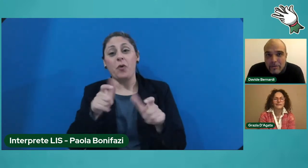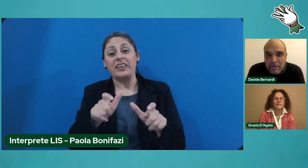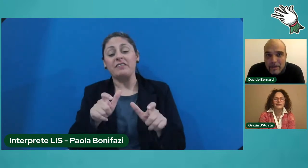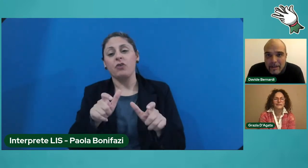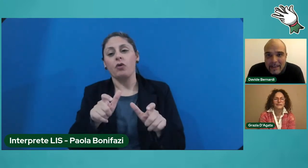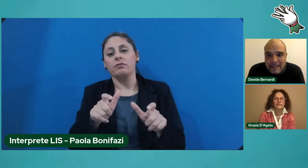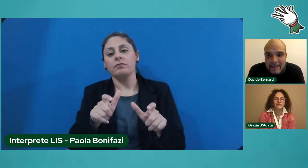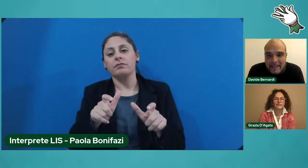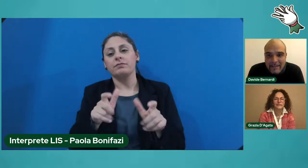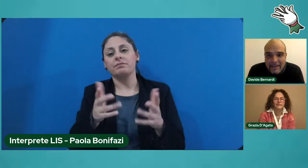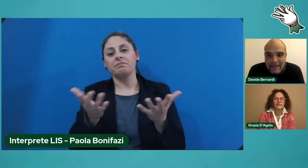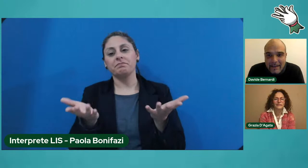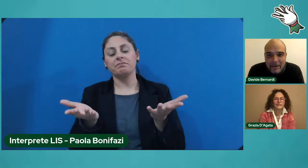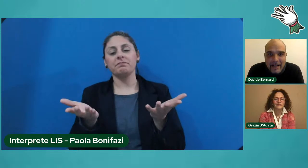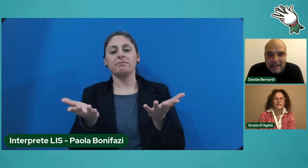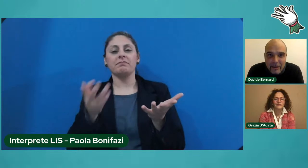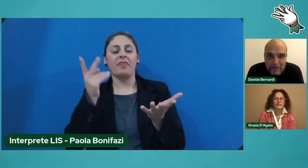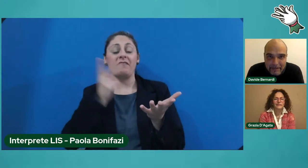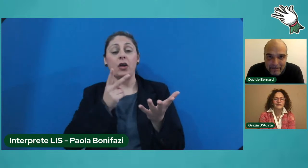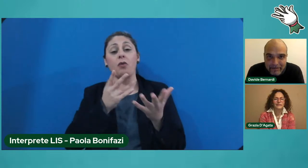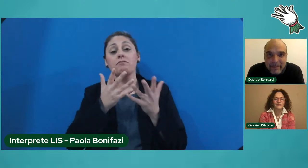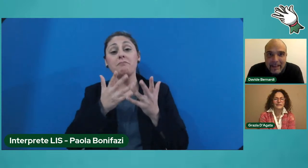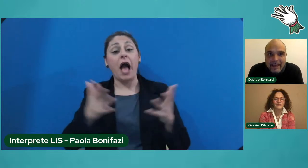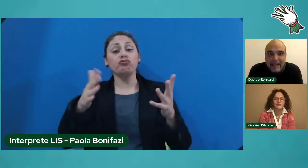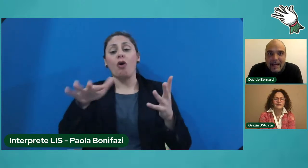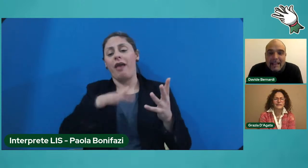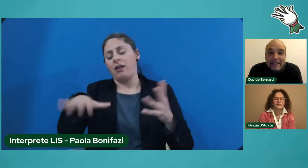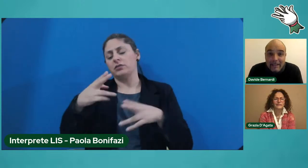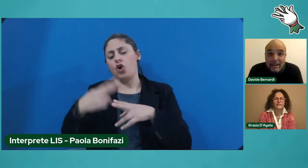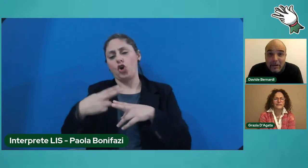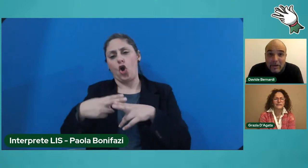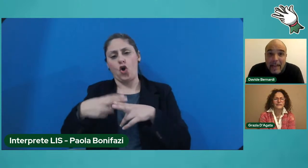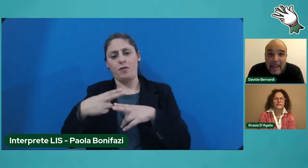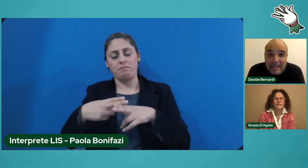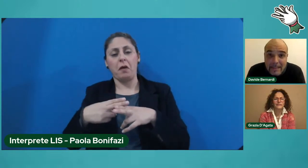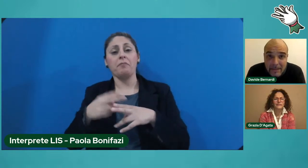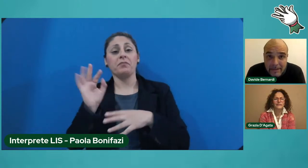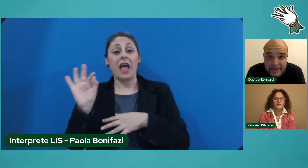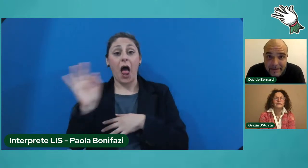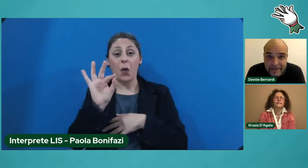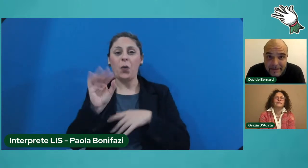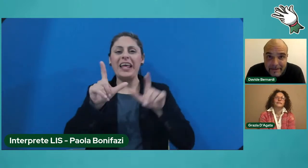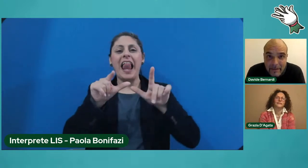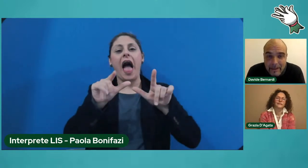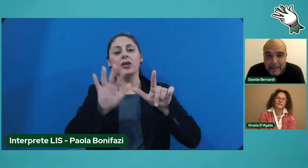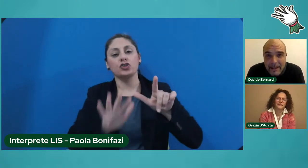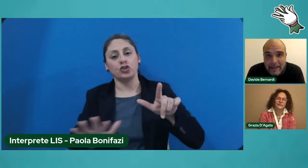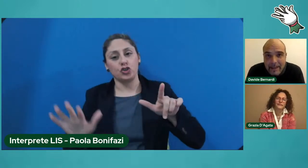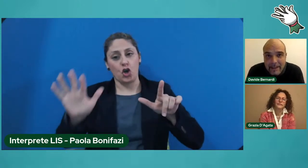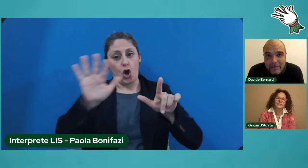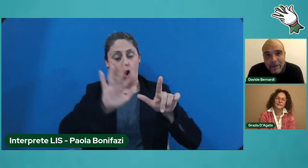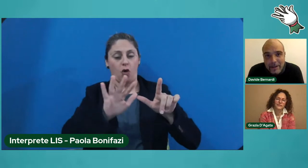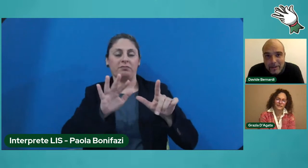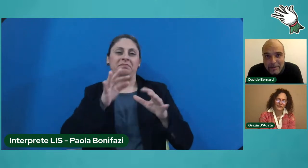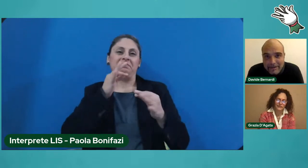grosso numero, tanti vengono da Roma, altri vengono dal Lazio, quindi fuori Roma,